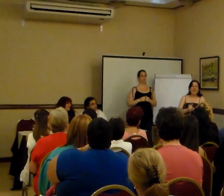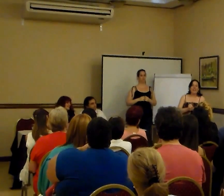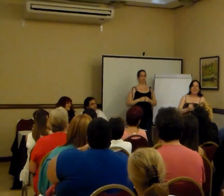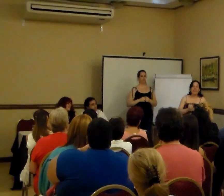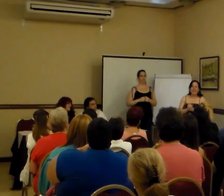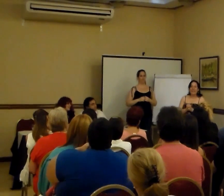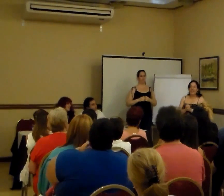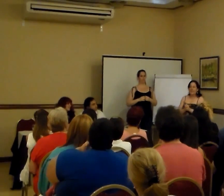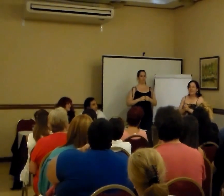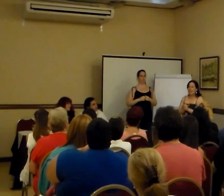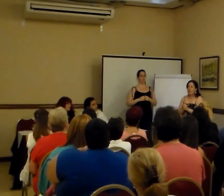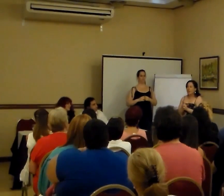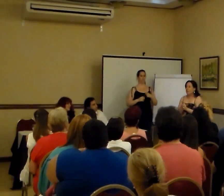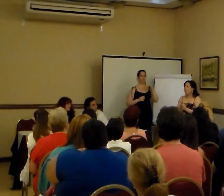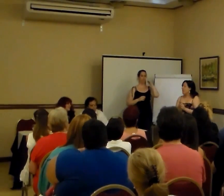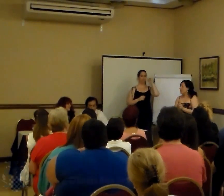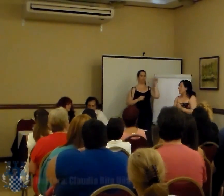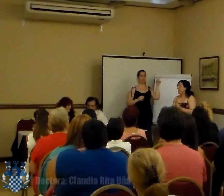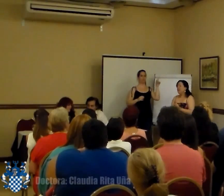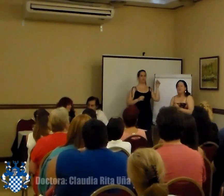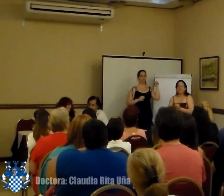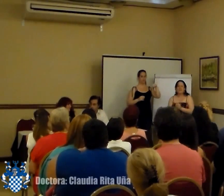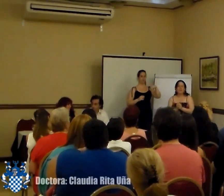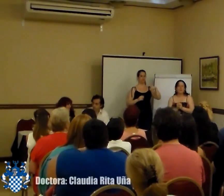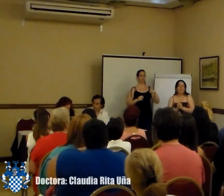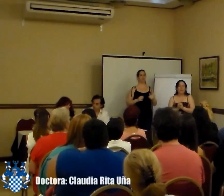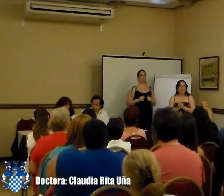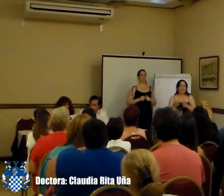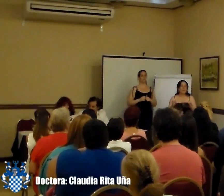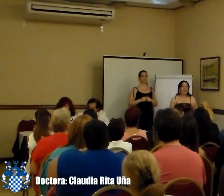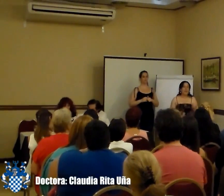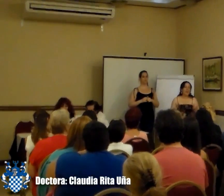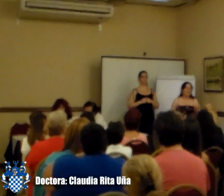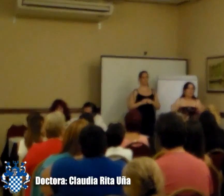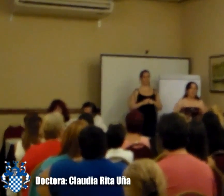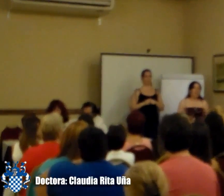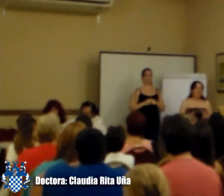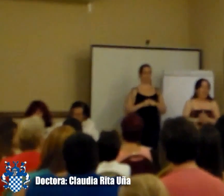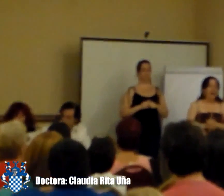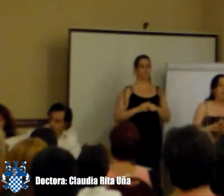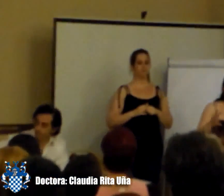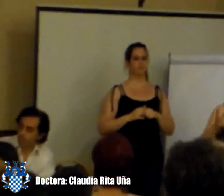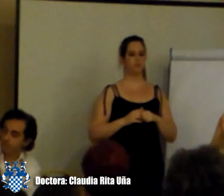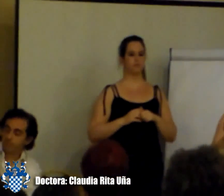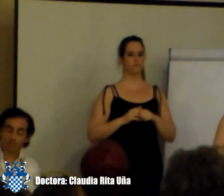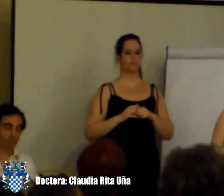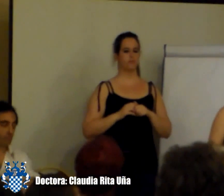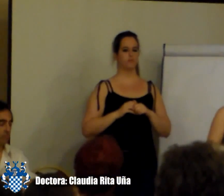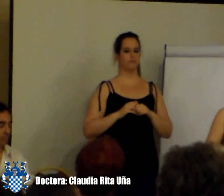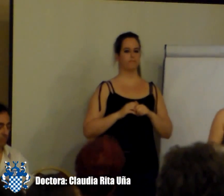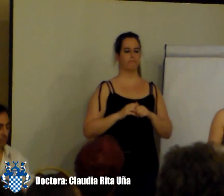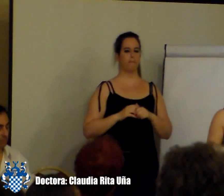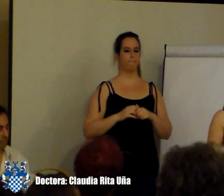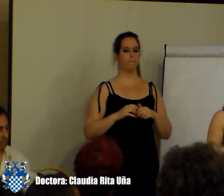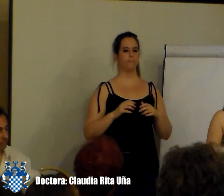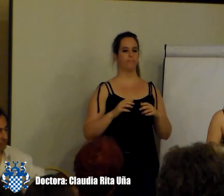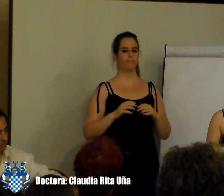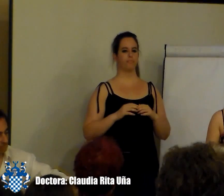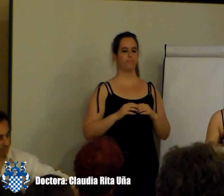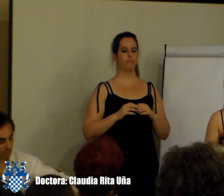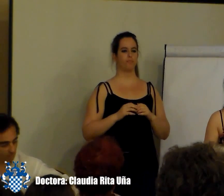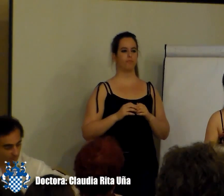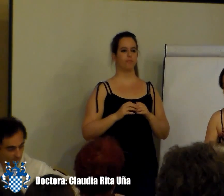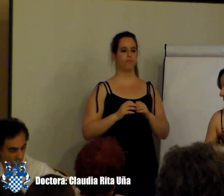Bueno, la idea de hoy que me pidió Miriam es hacer un abordaje abuelo de pájaro, como se suele